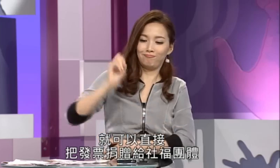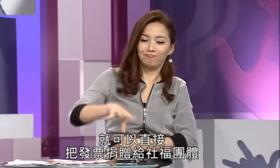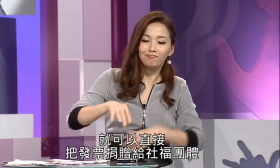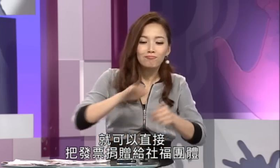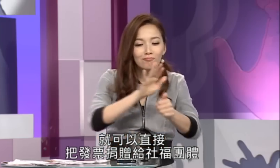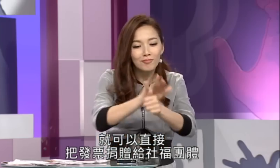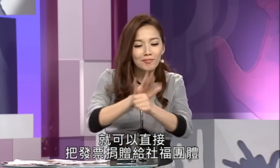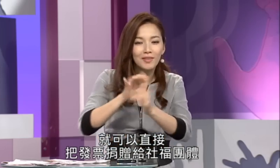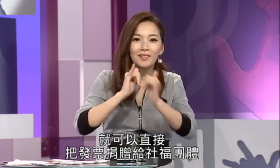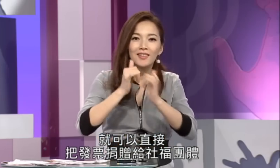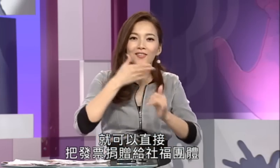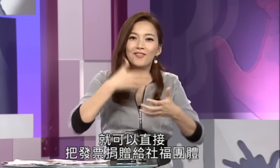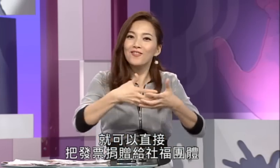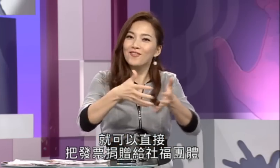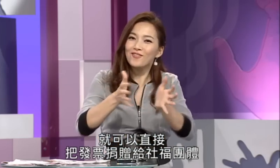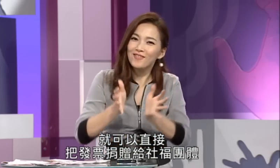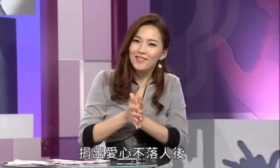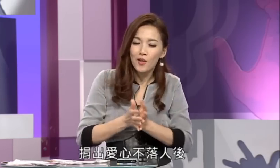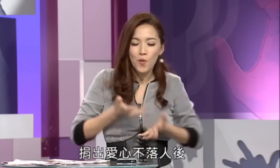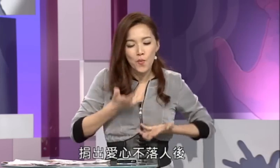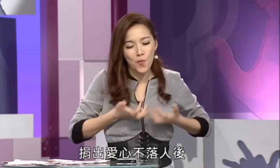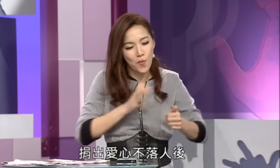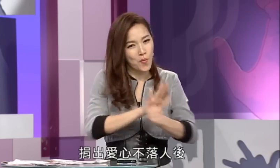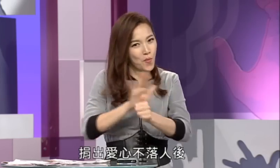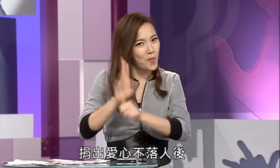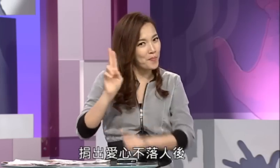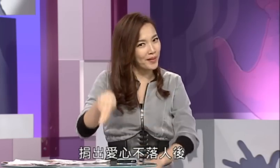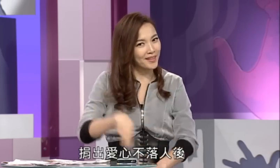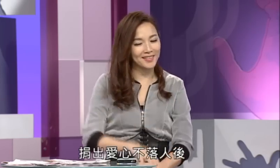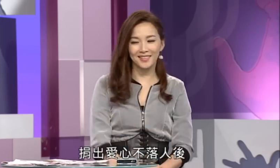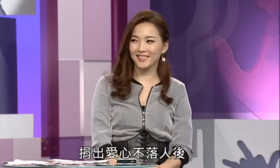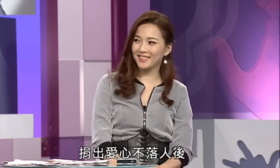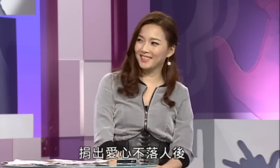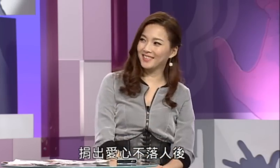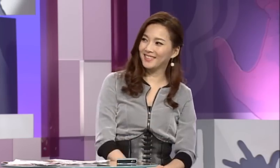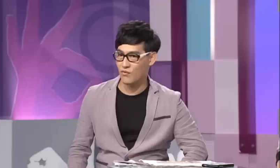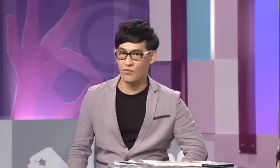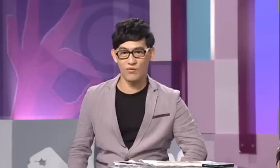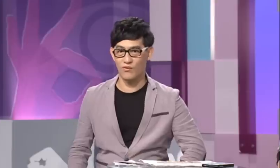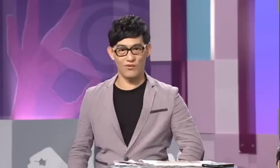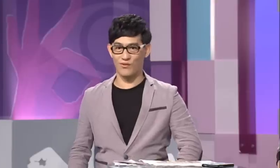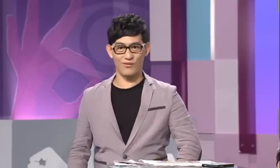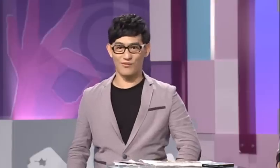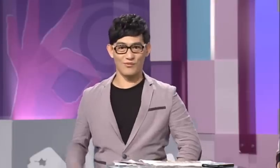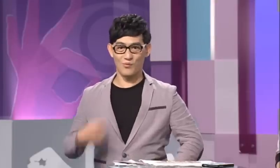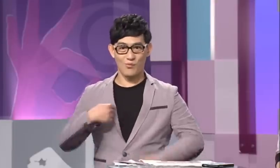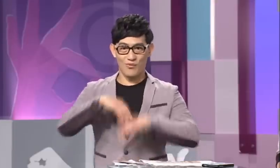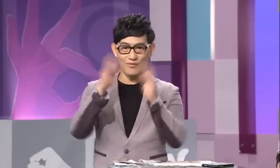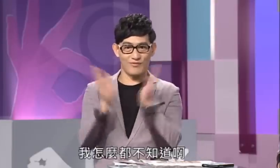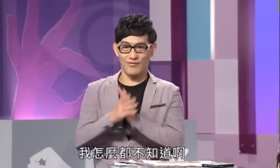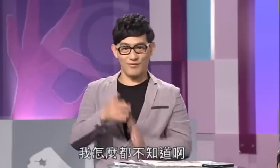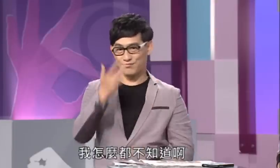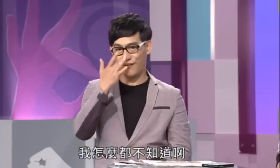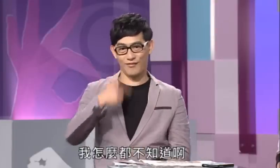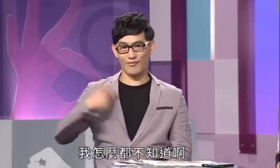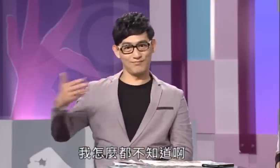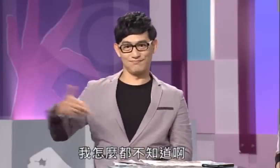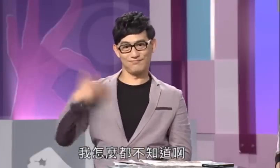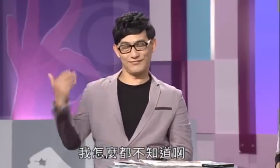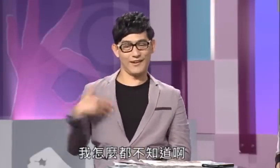捐赠给社福团体，捐出爱心不落人后。 哦，我怎么都不知道啊！